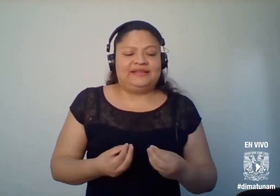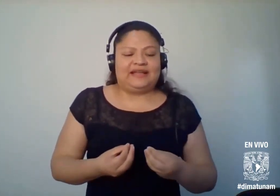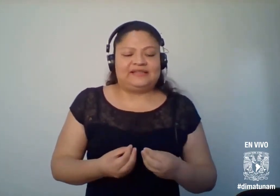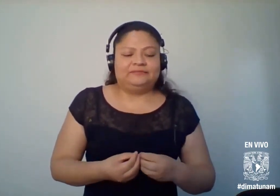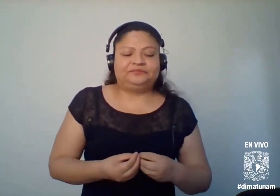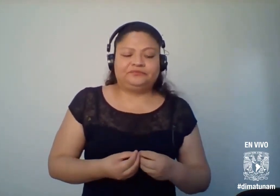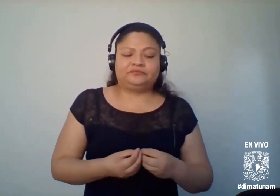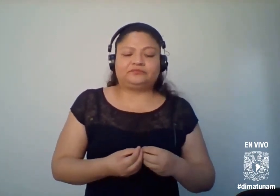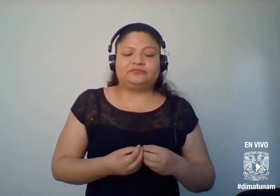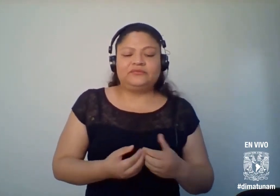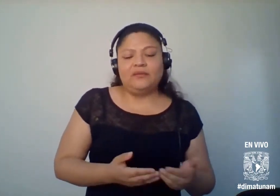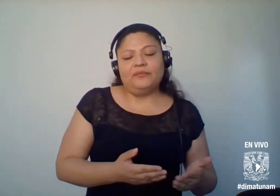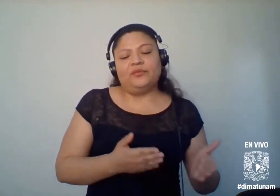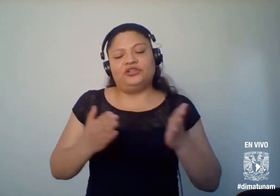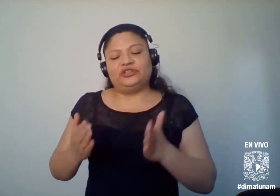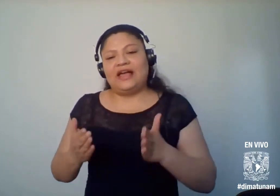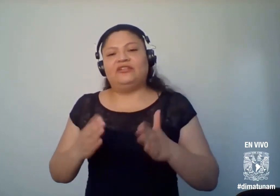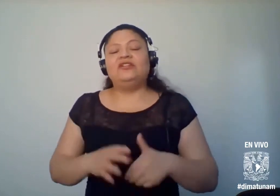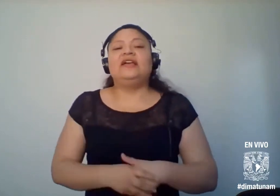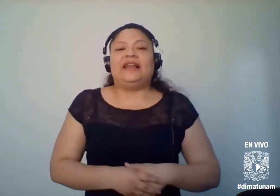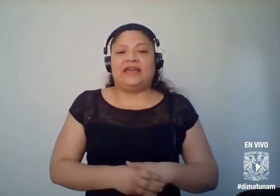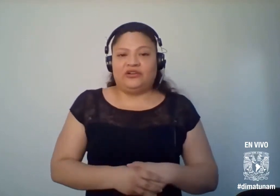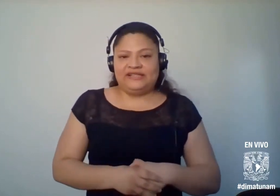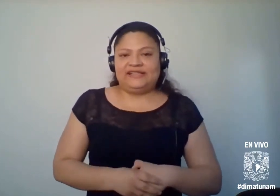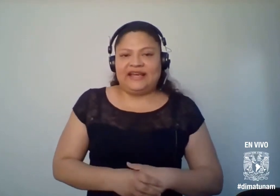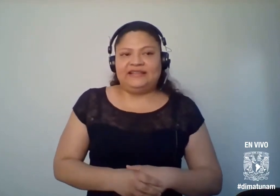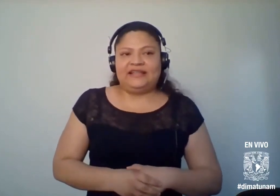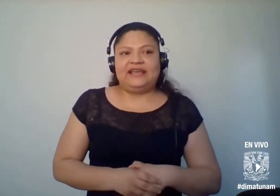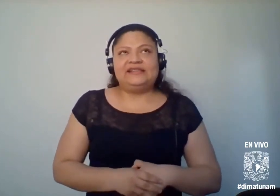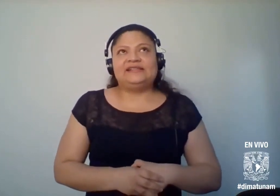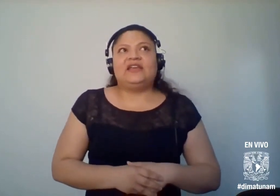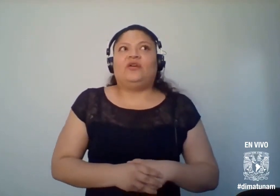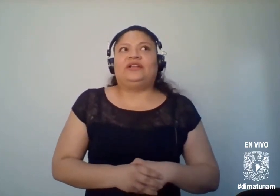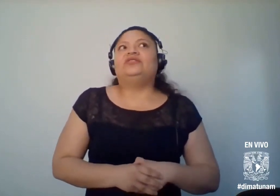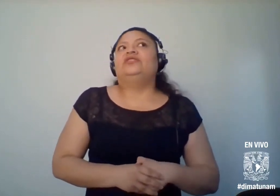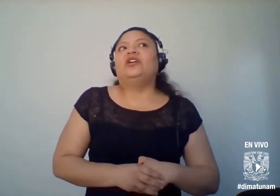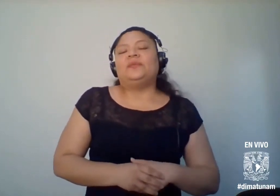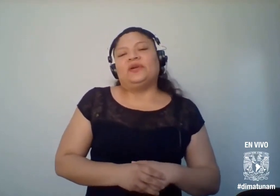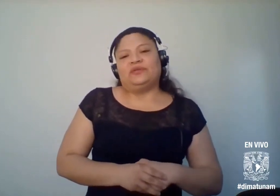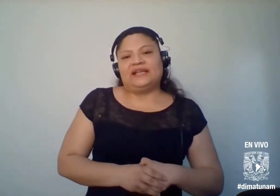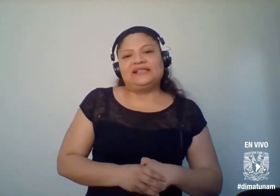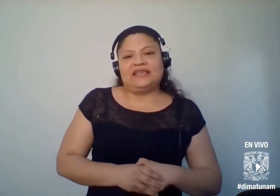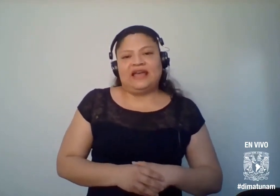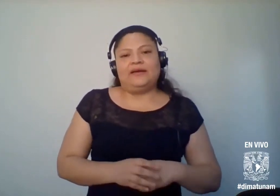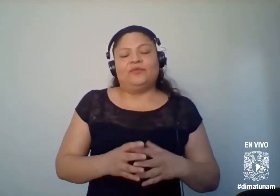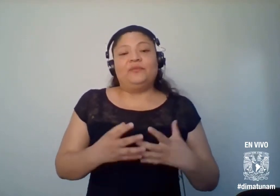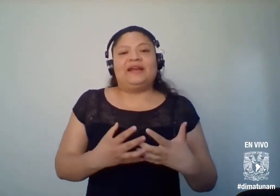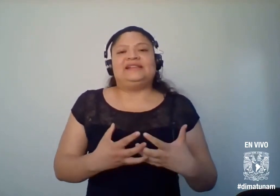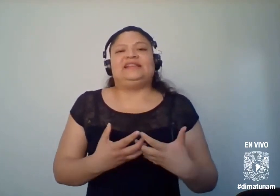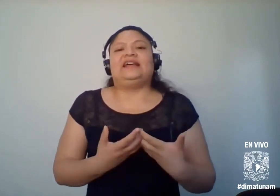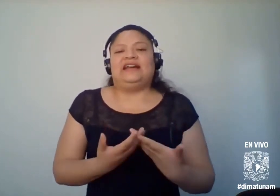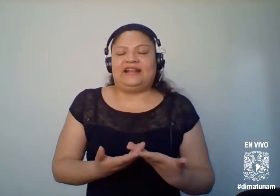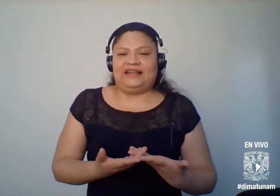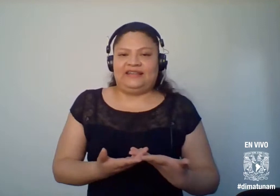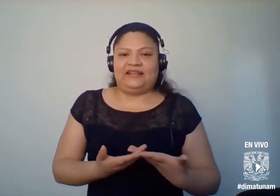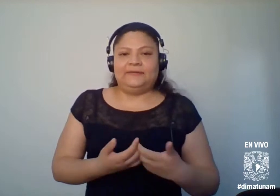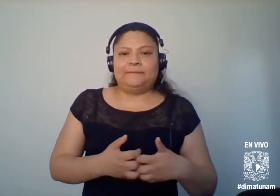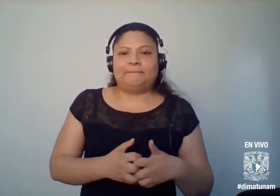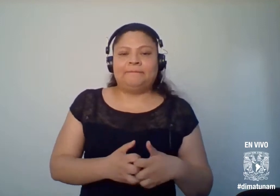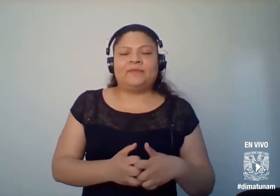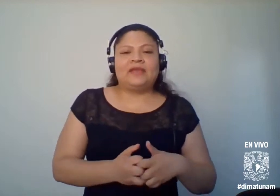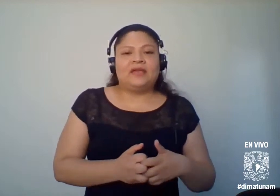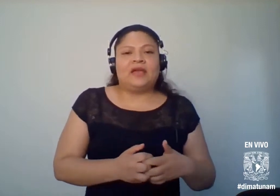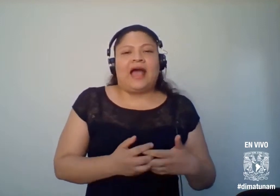de matemáticas. Por otro lado, la iconicidad es cuando yo copio una seña muy parecida a la